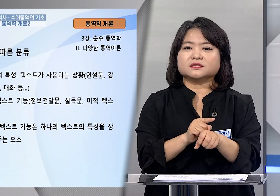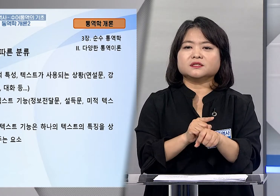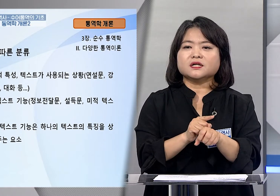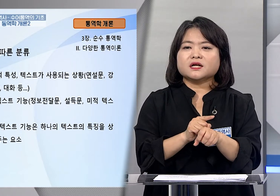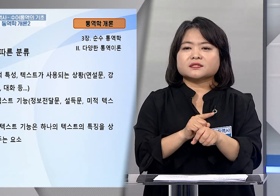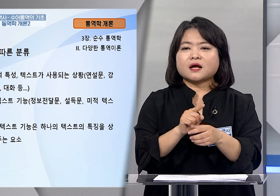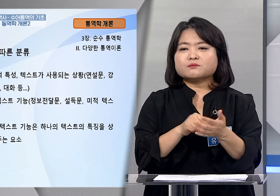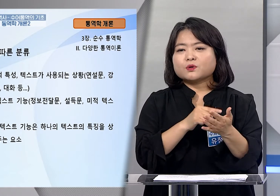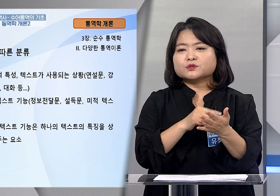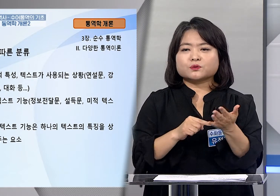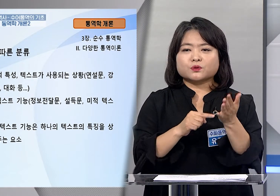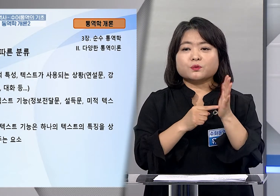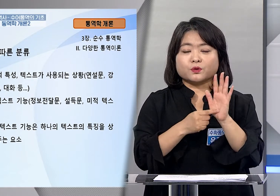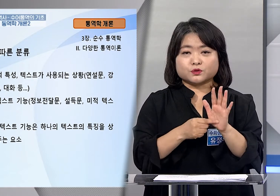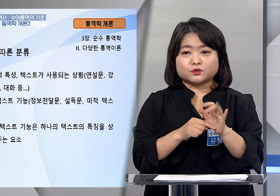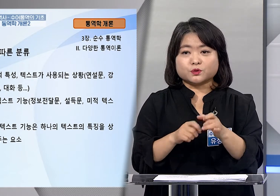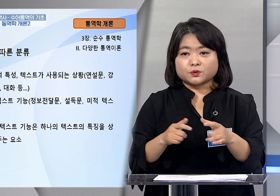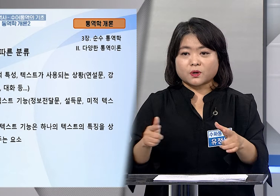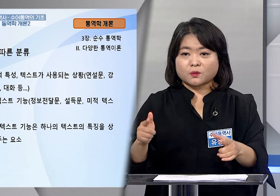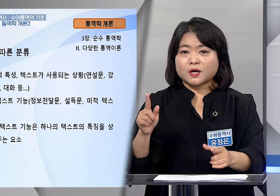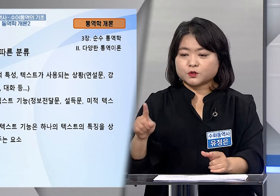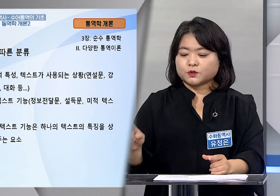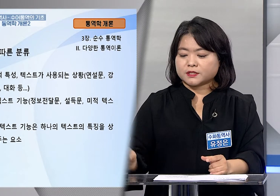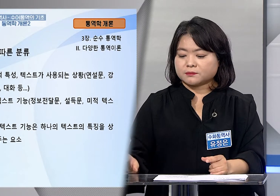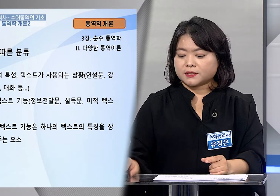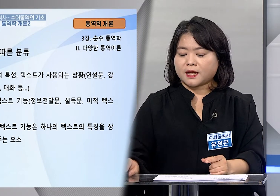상보적으로 보여주는 요소라고 할 수 있습니다.